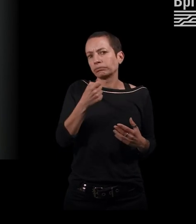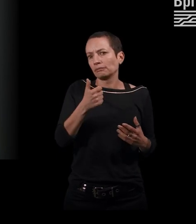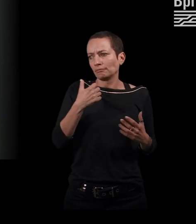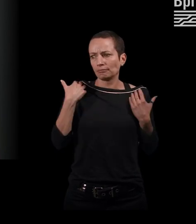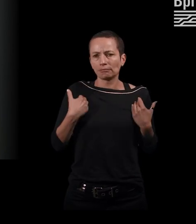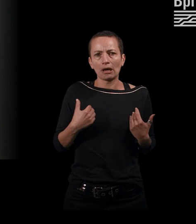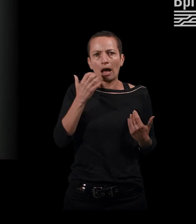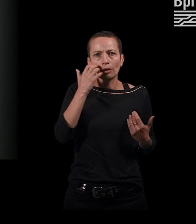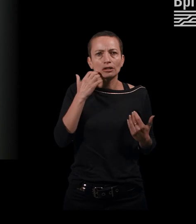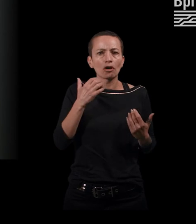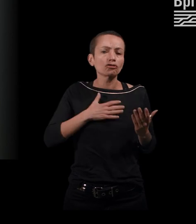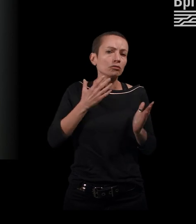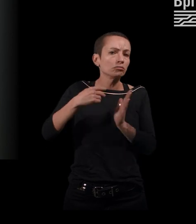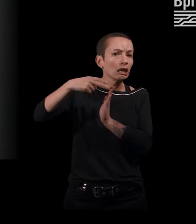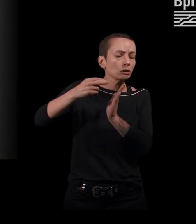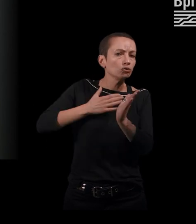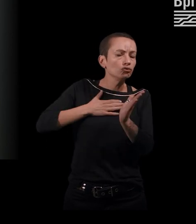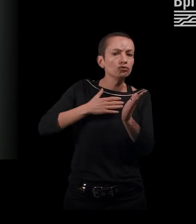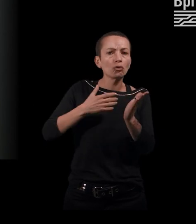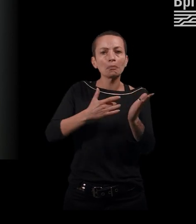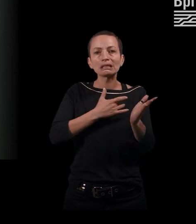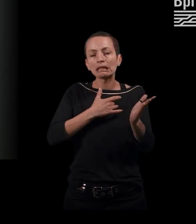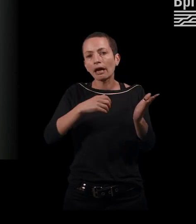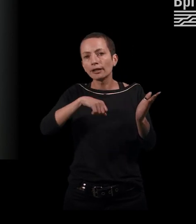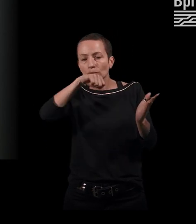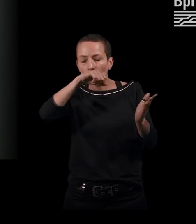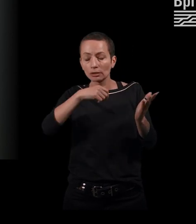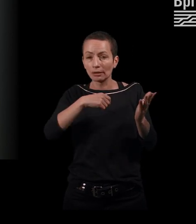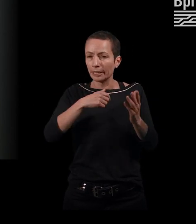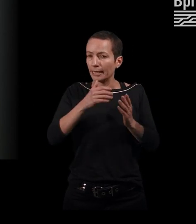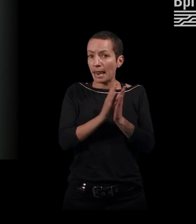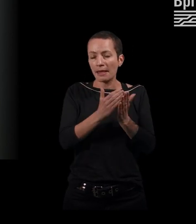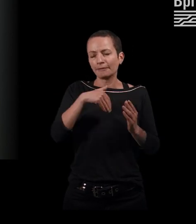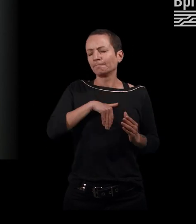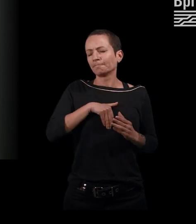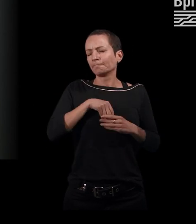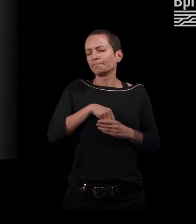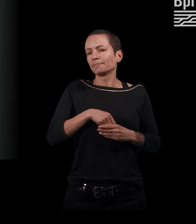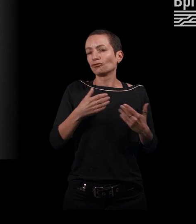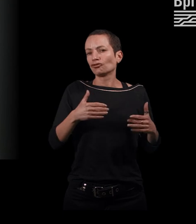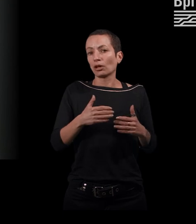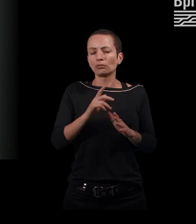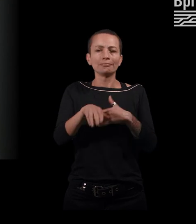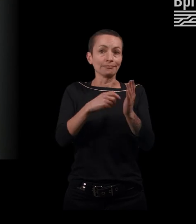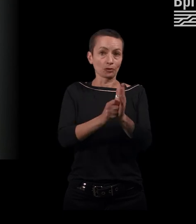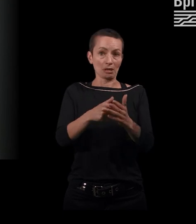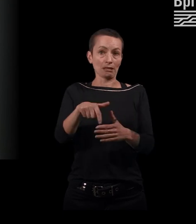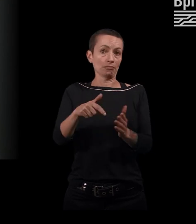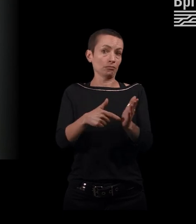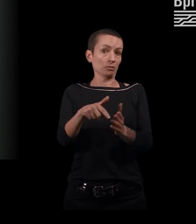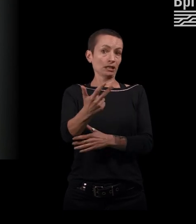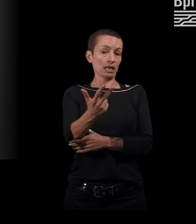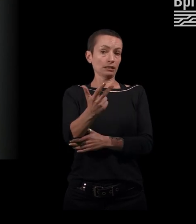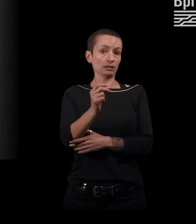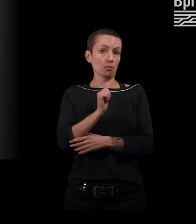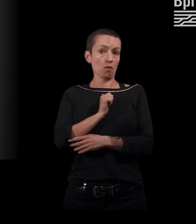l'adolescence, à travers mes lectures ou mes centres d'intérêt. Et ce n'est qu'en 2013 que j'ai décidé, alors que